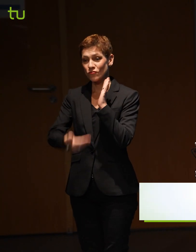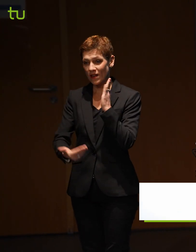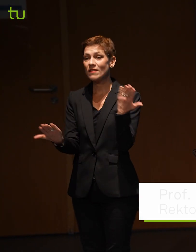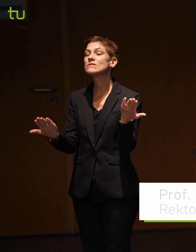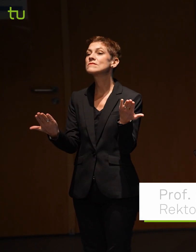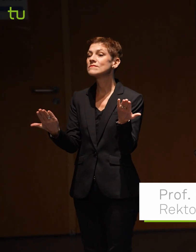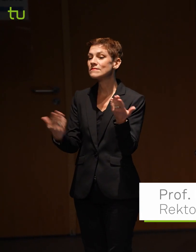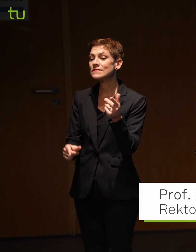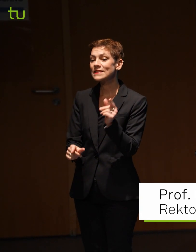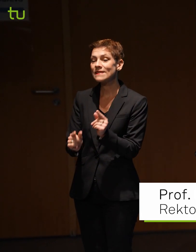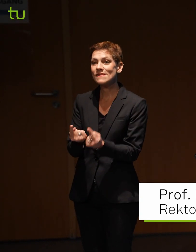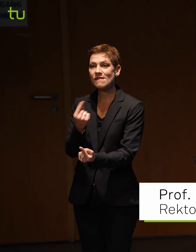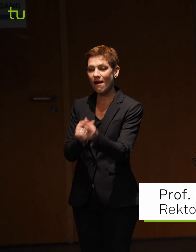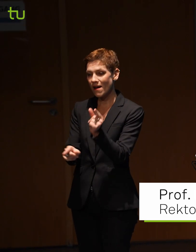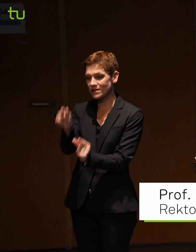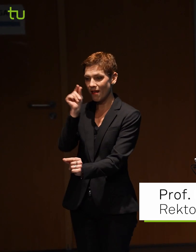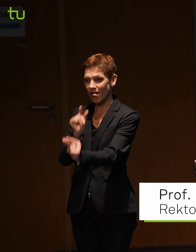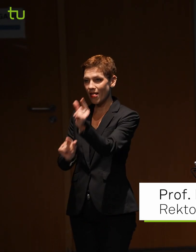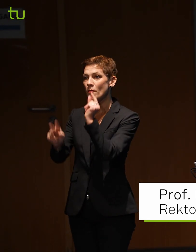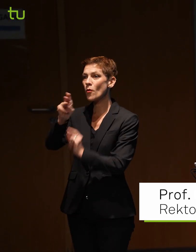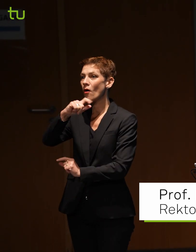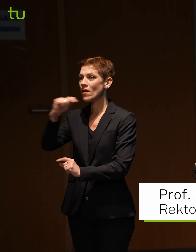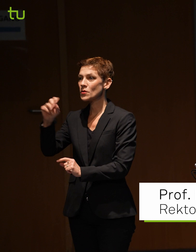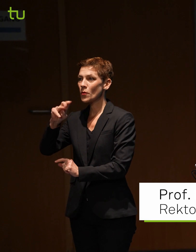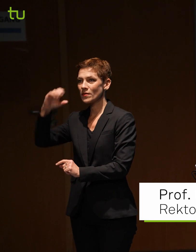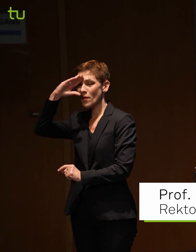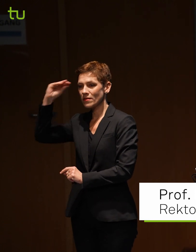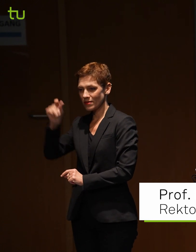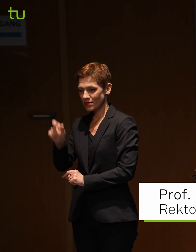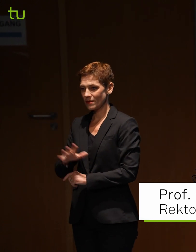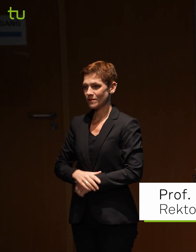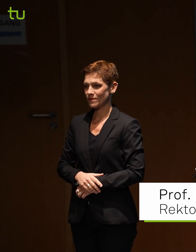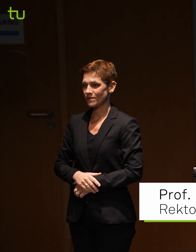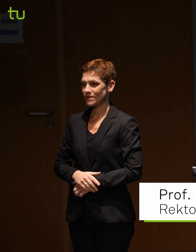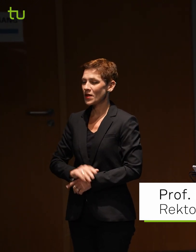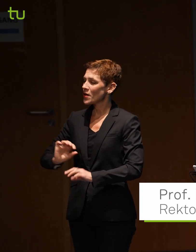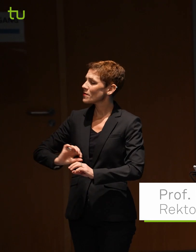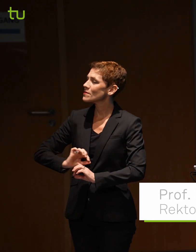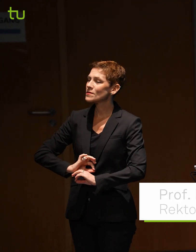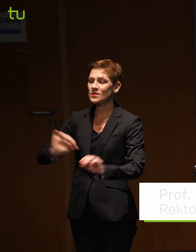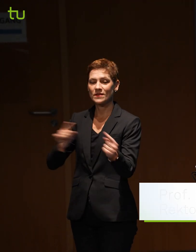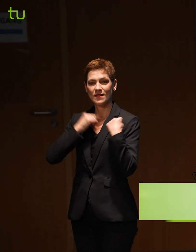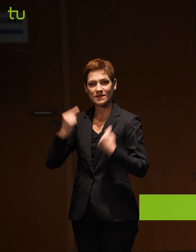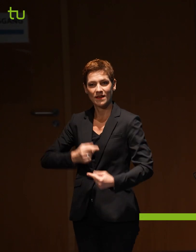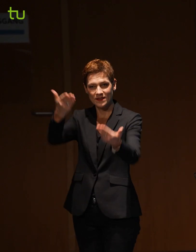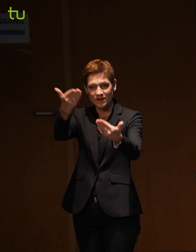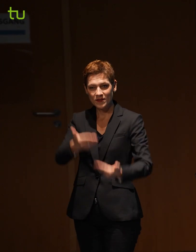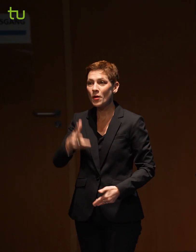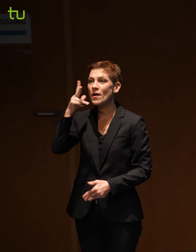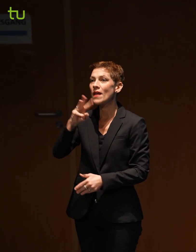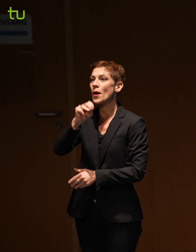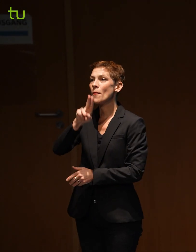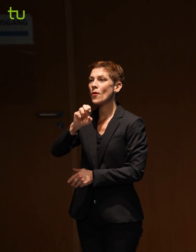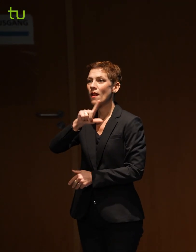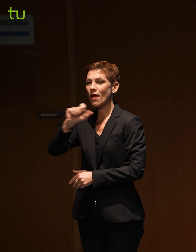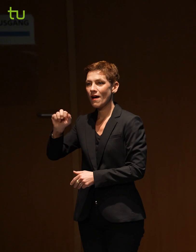of Grass, Grashalme von Walt Whitman. Ein ganz besonders herzliches Willkommen geht an Herrn Müller-Stahl, der hier vorne sitzt, und